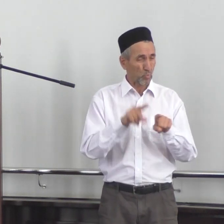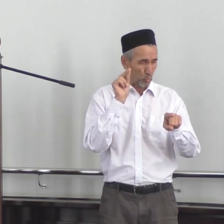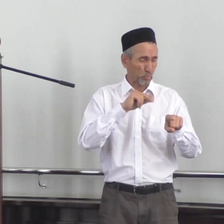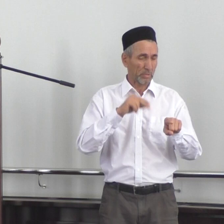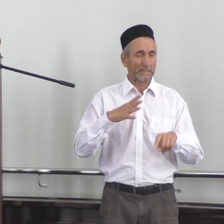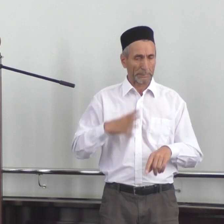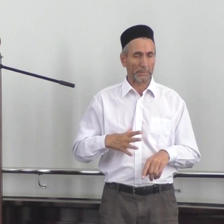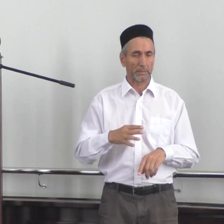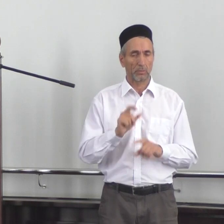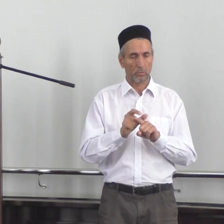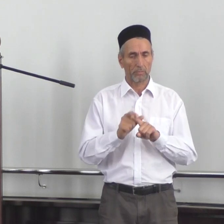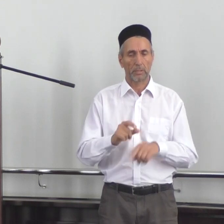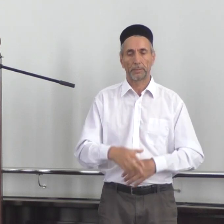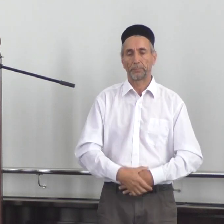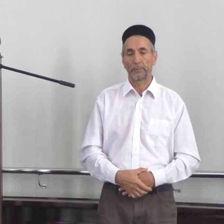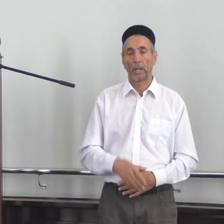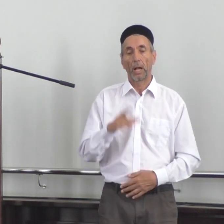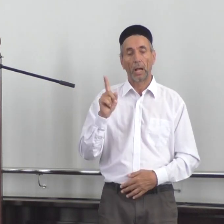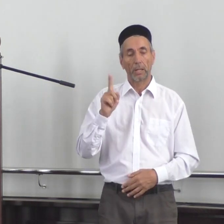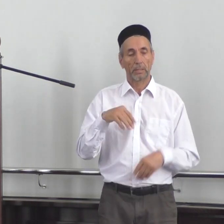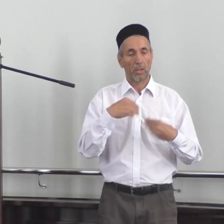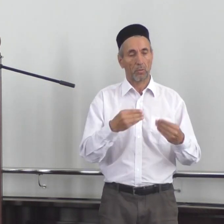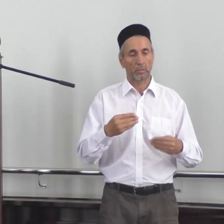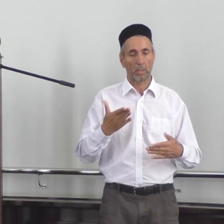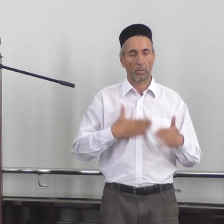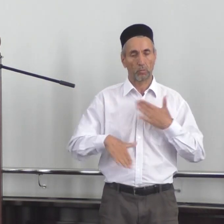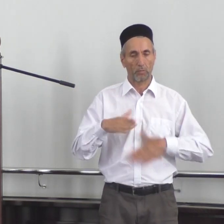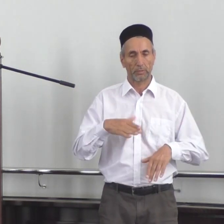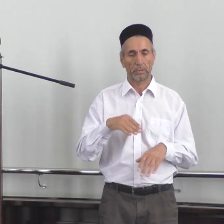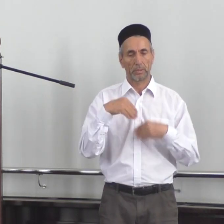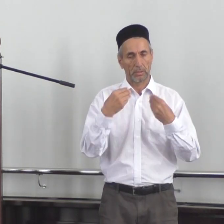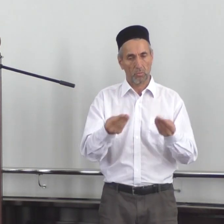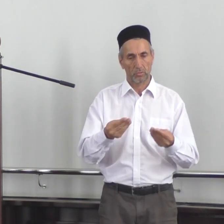Чөнки Аллаһ та безне барлыкка китерә икән. Без бөтен без